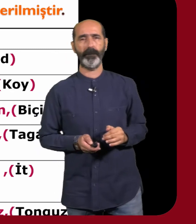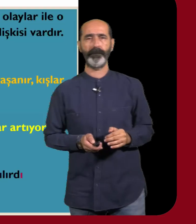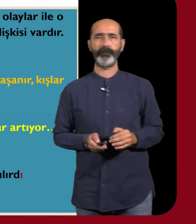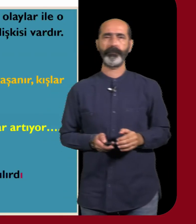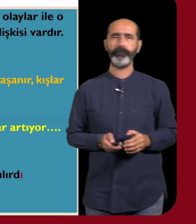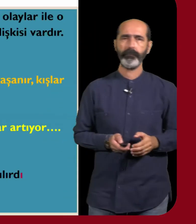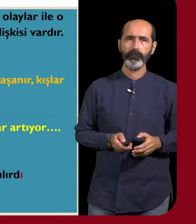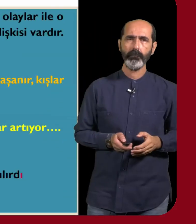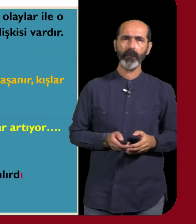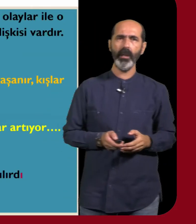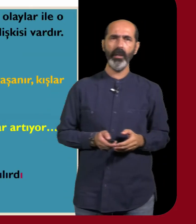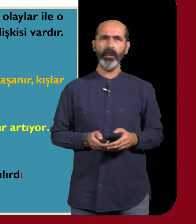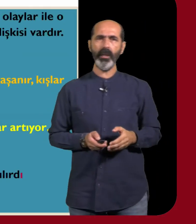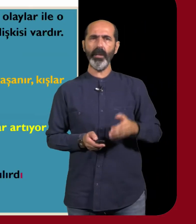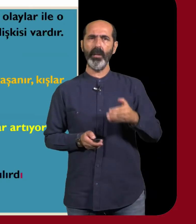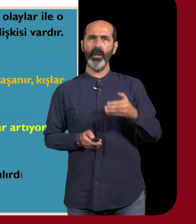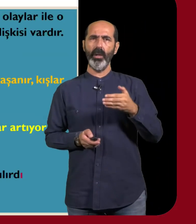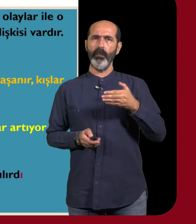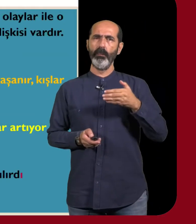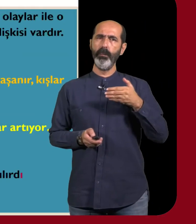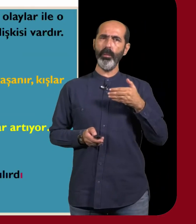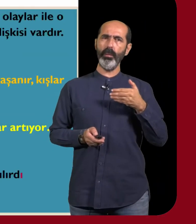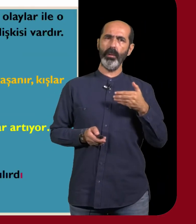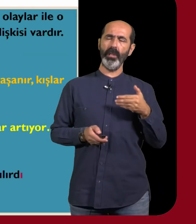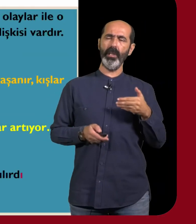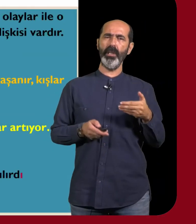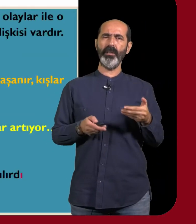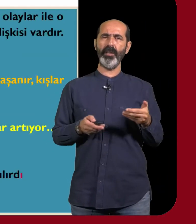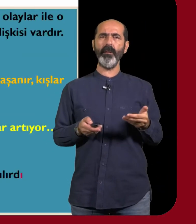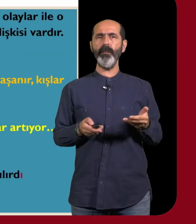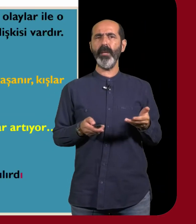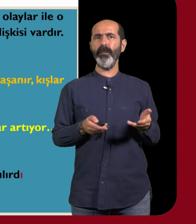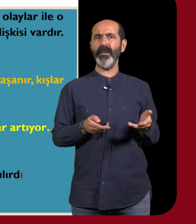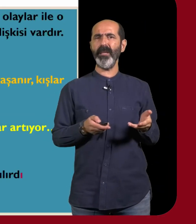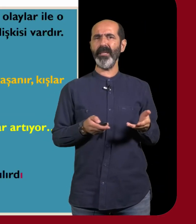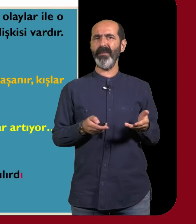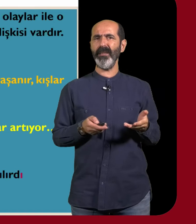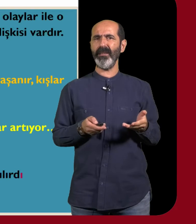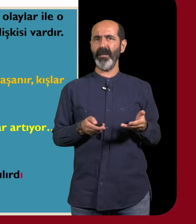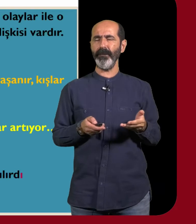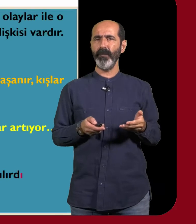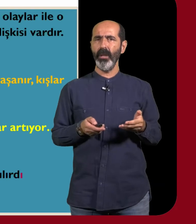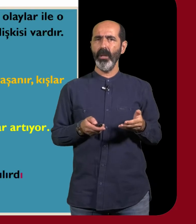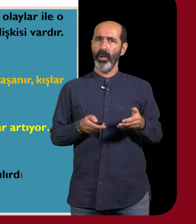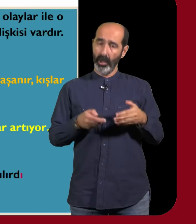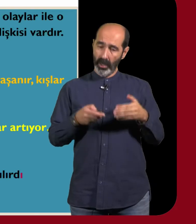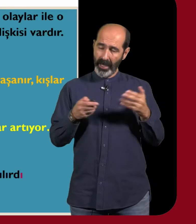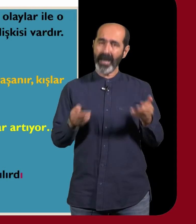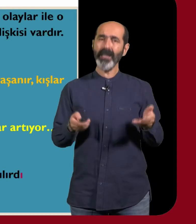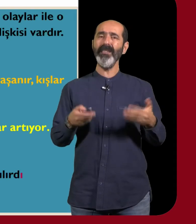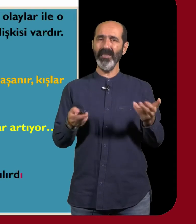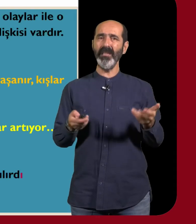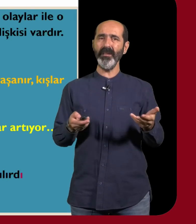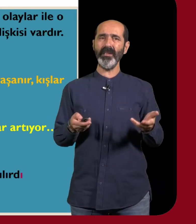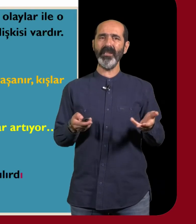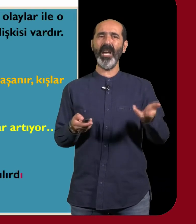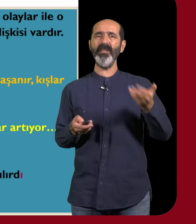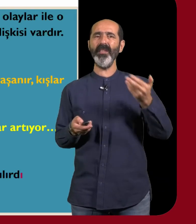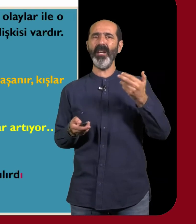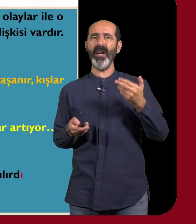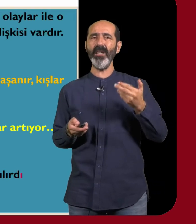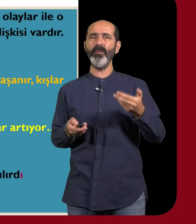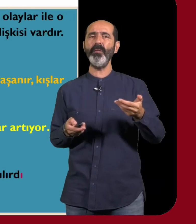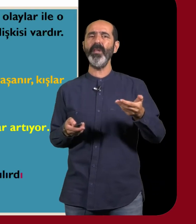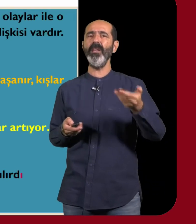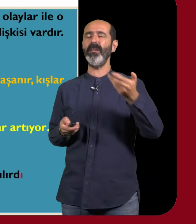yapmışlar bir Tabii bu bu takvimleri meydana getirirken her yılın